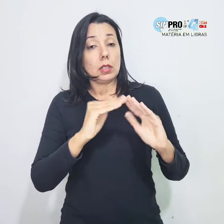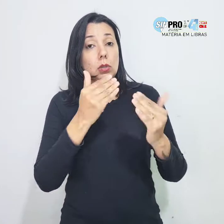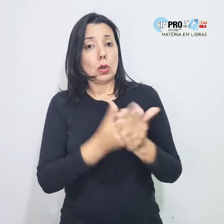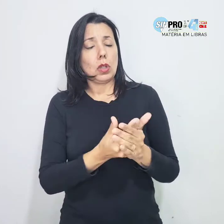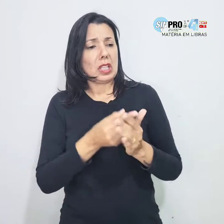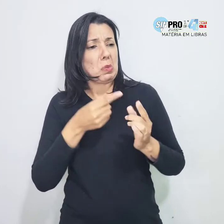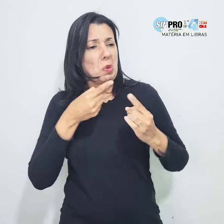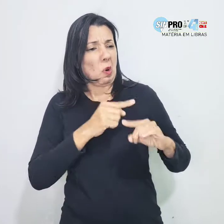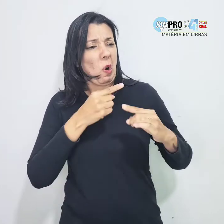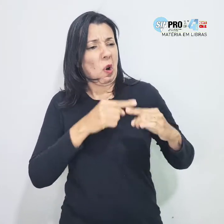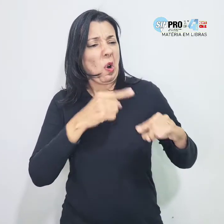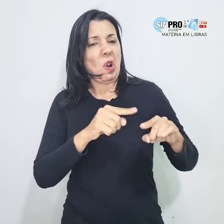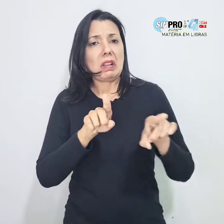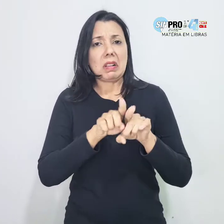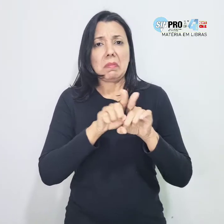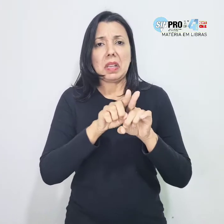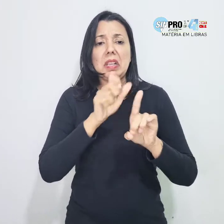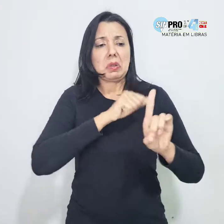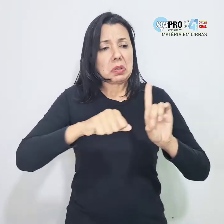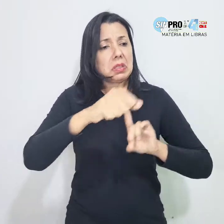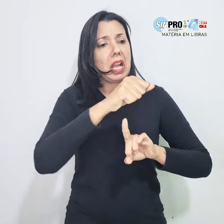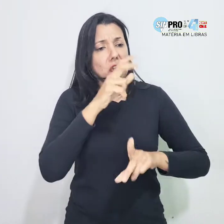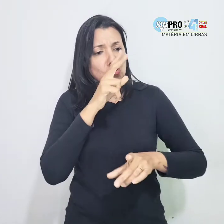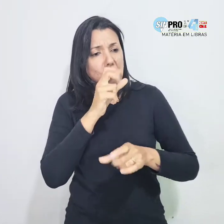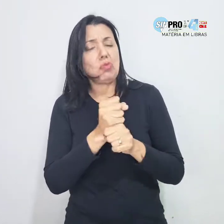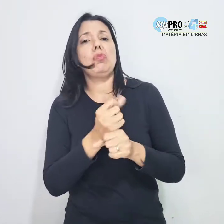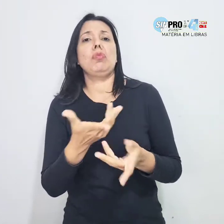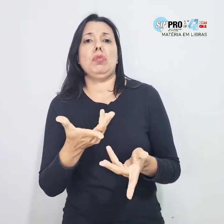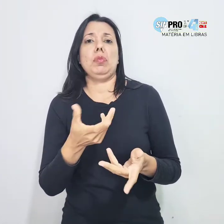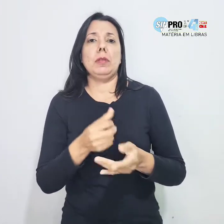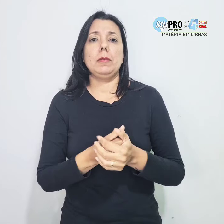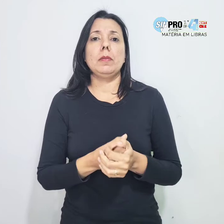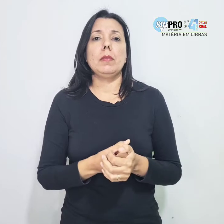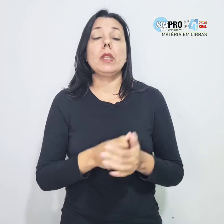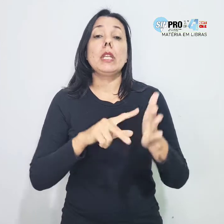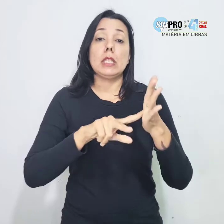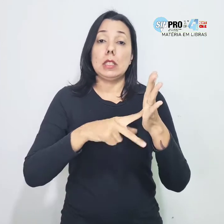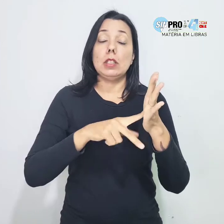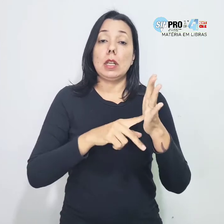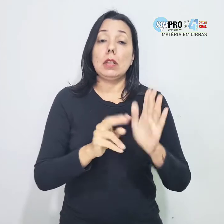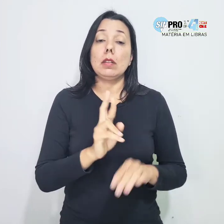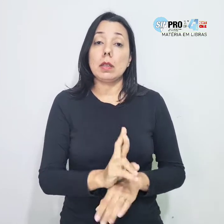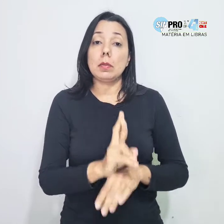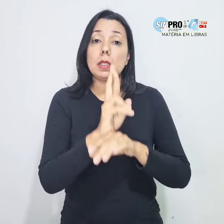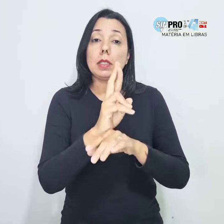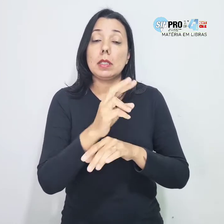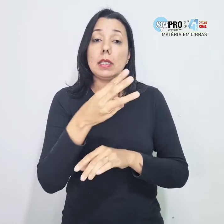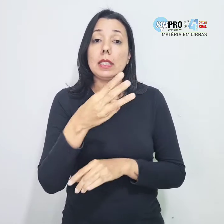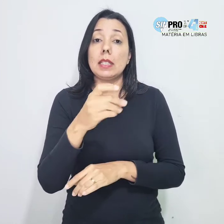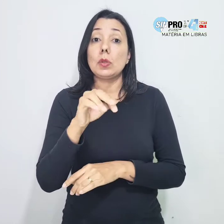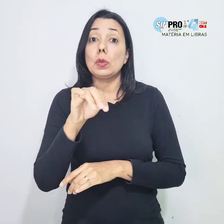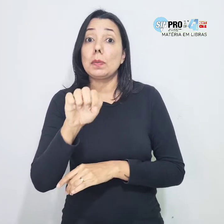provocou reações fortes da sociedade. Um sindicato que representa 300 mil